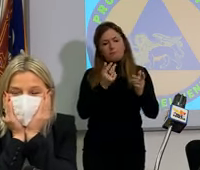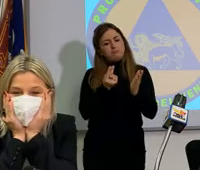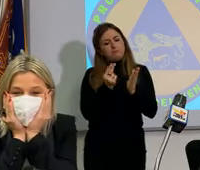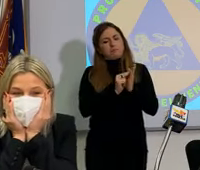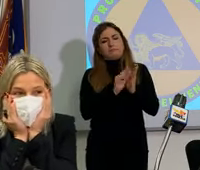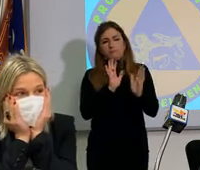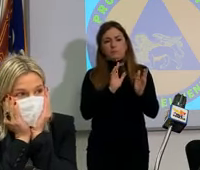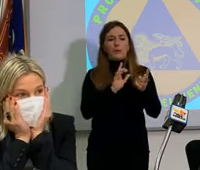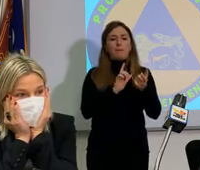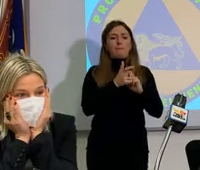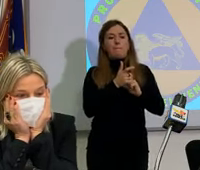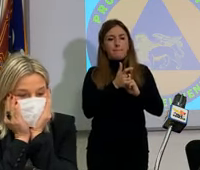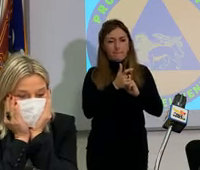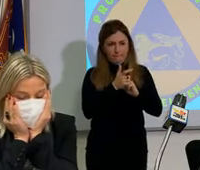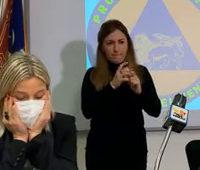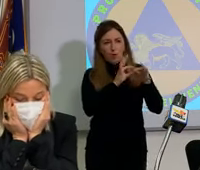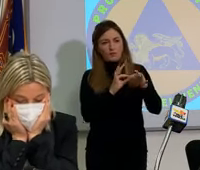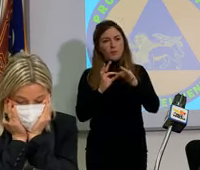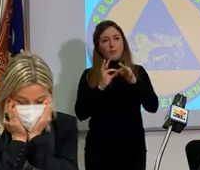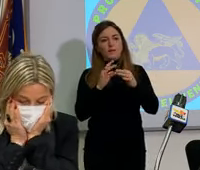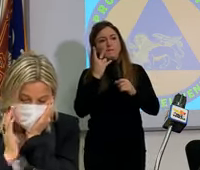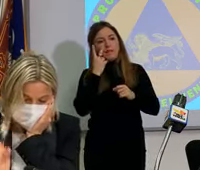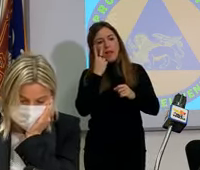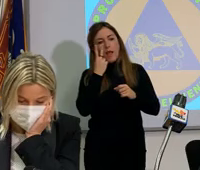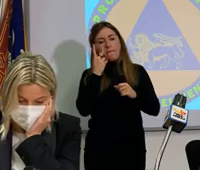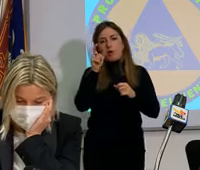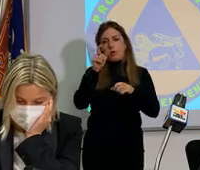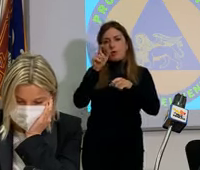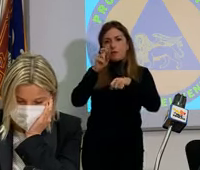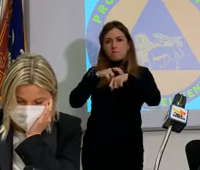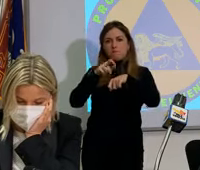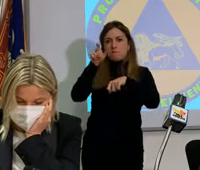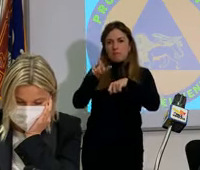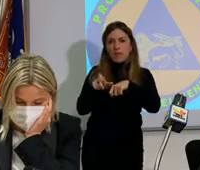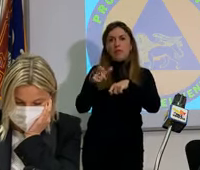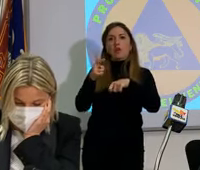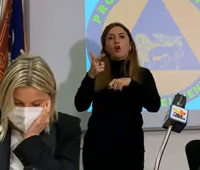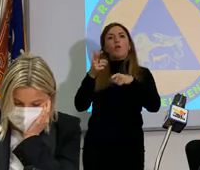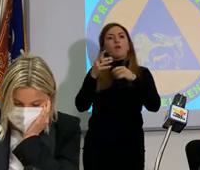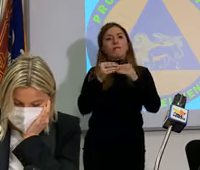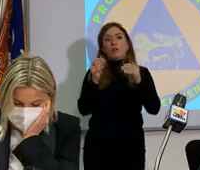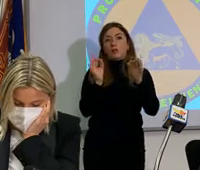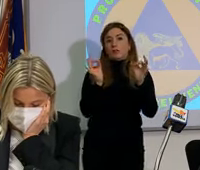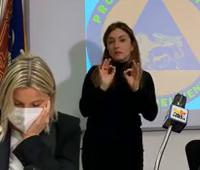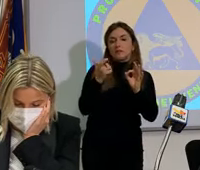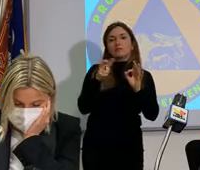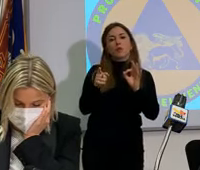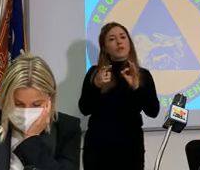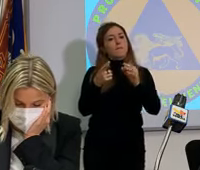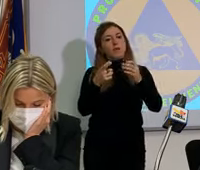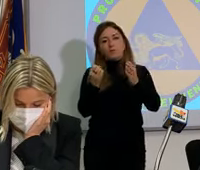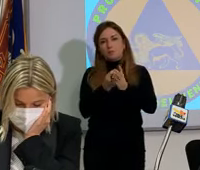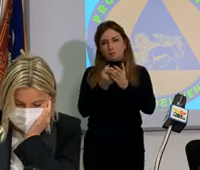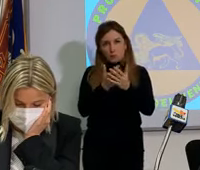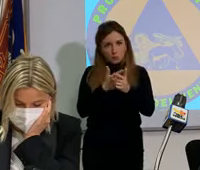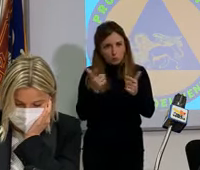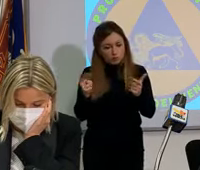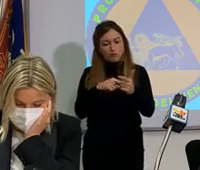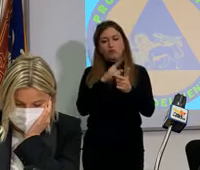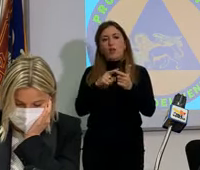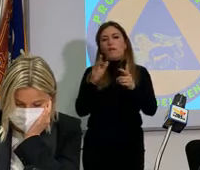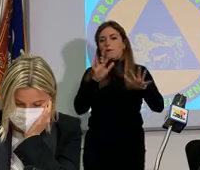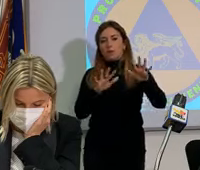contromisure vuol dire magari verificare che quel medico non fa questa operazione perché non ha le risorse corrette non è adeguatamente